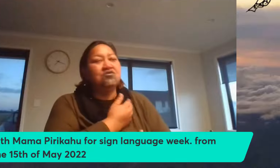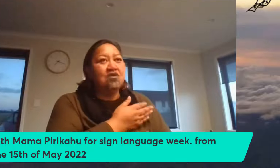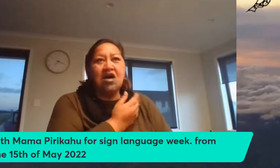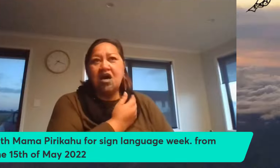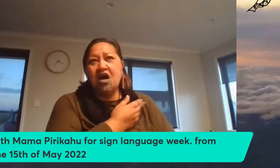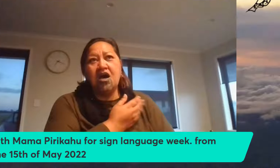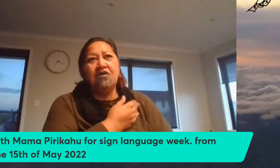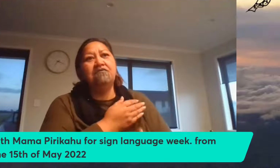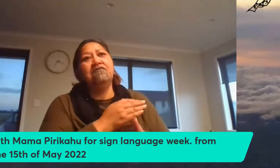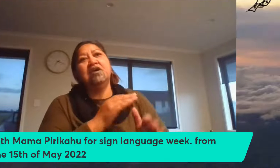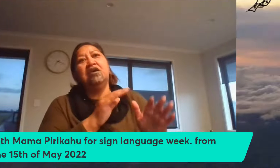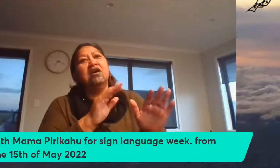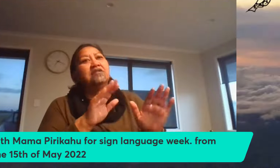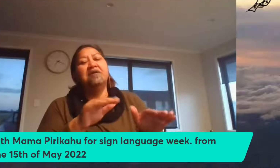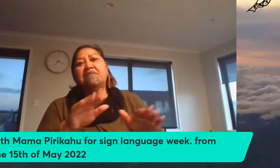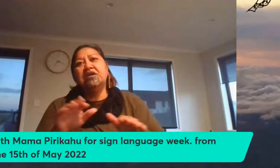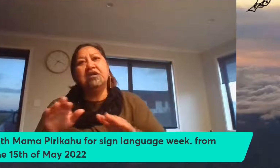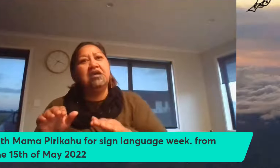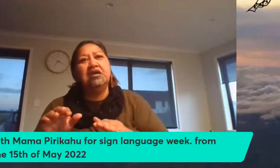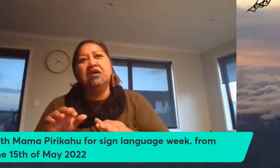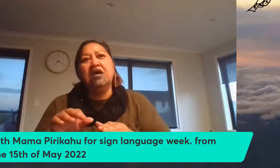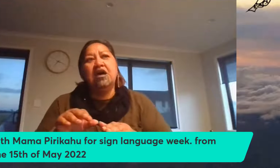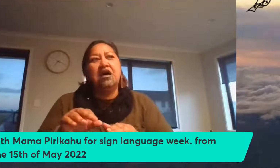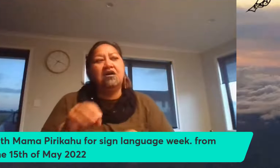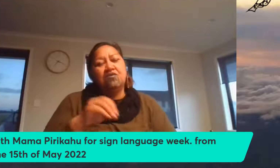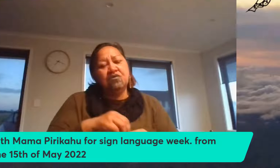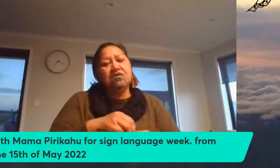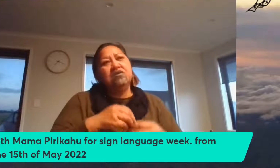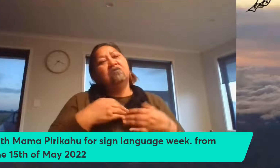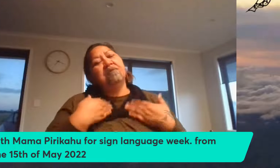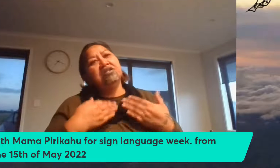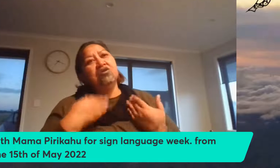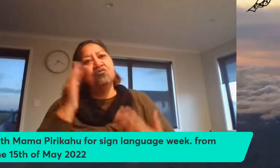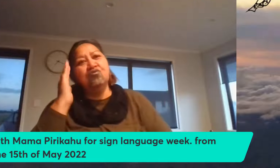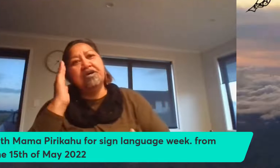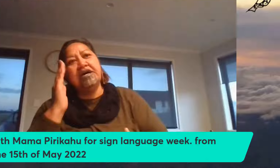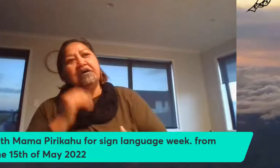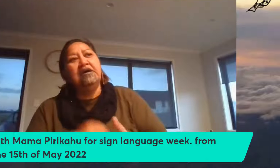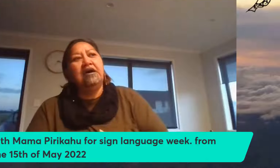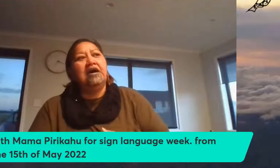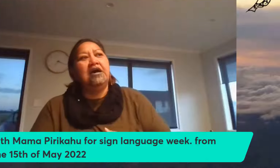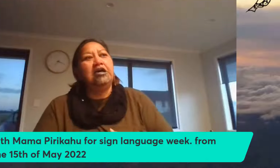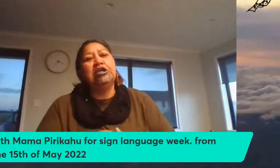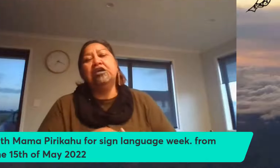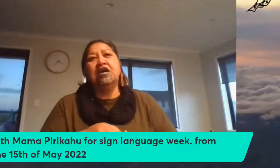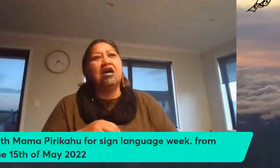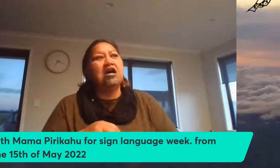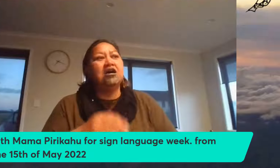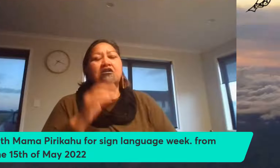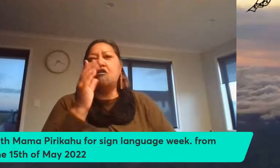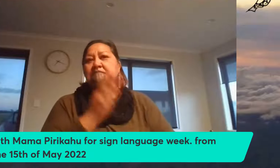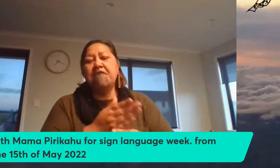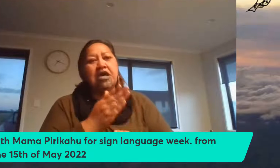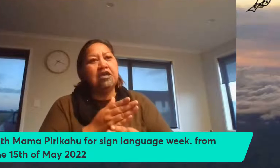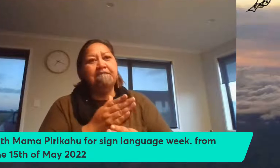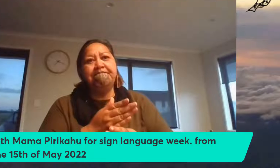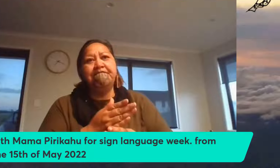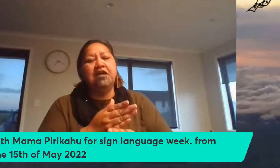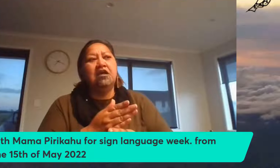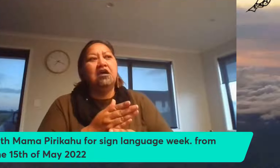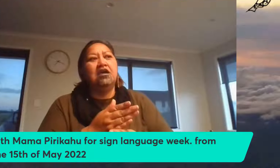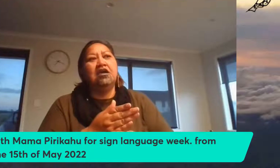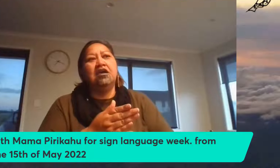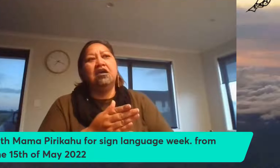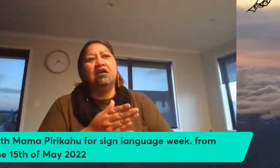miharo katoa ahau ki ngā tamariki, o roto i tō mātou kura ki ngā kaimai,